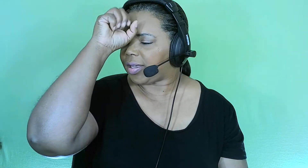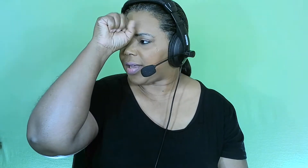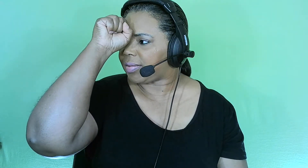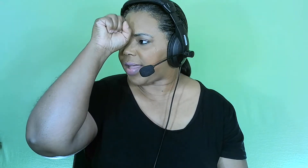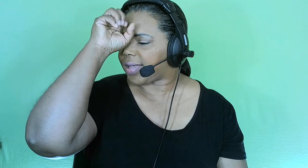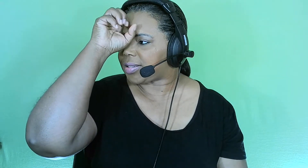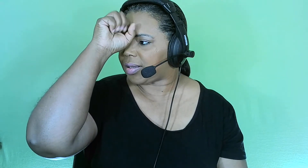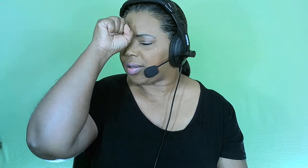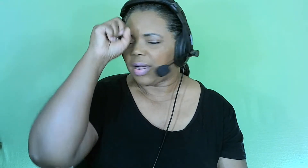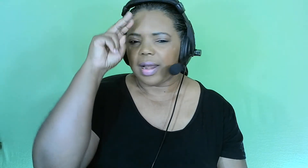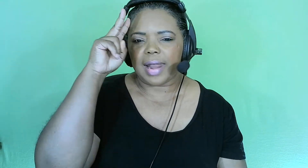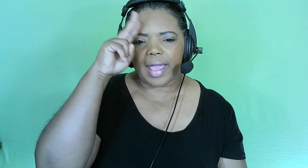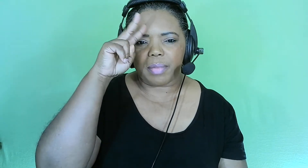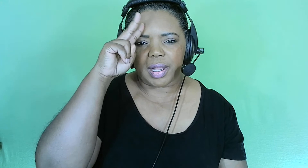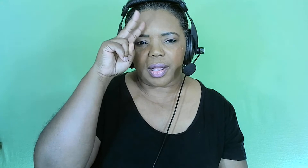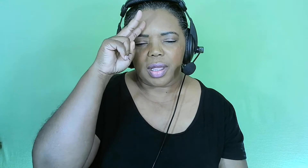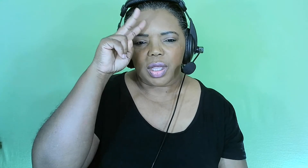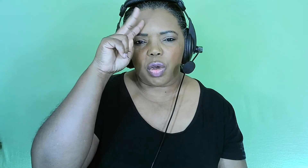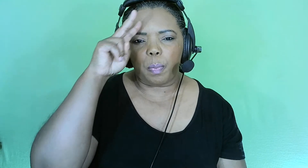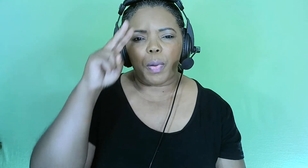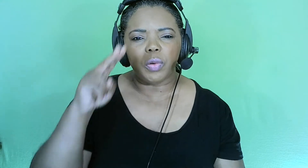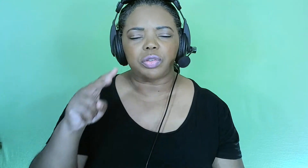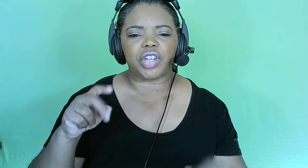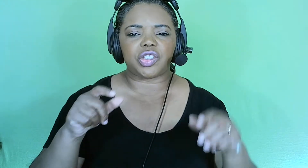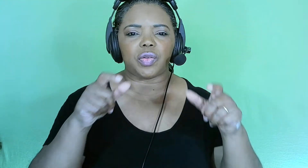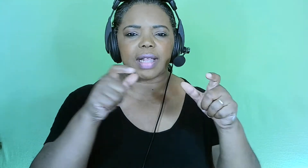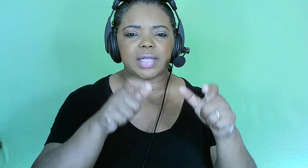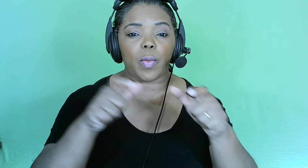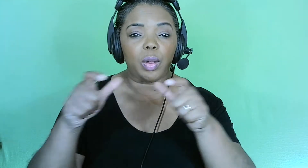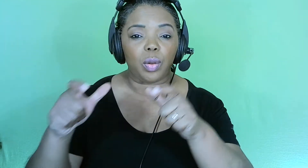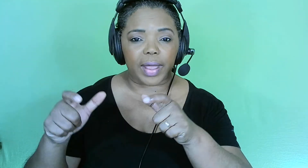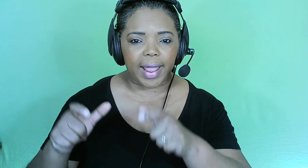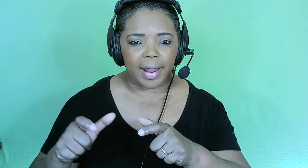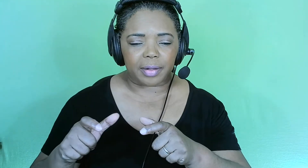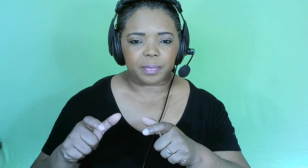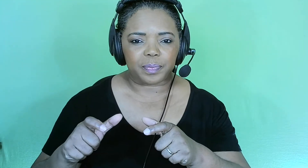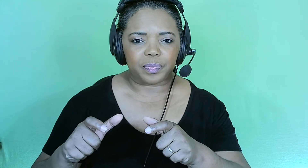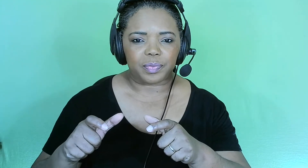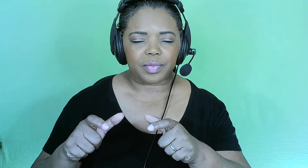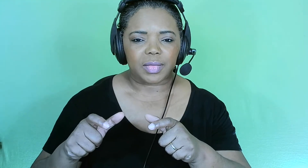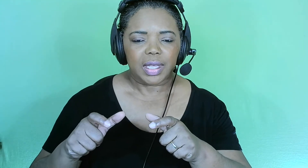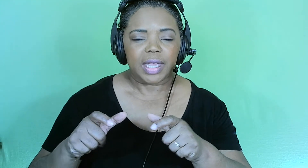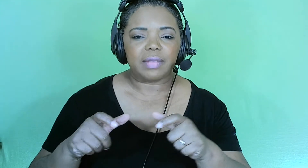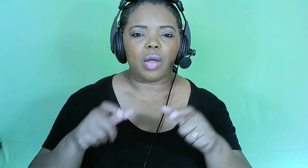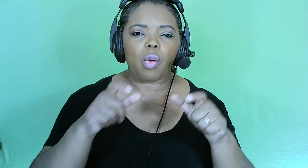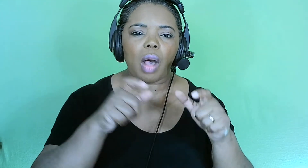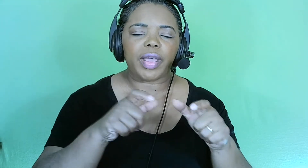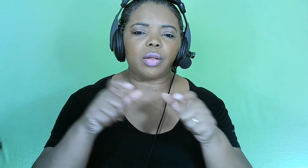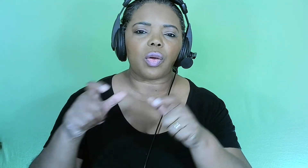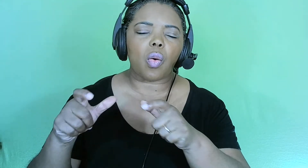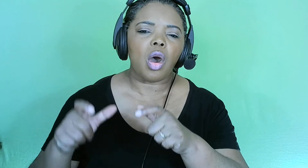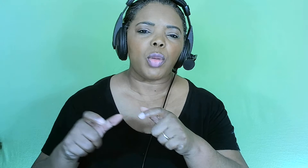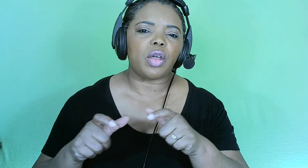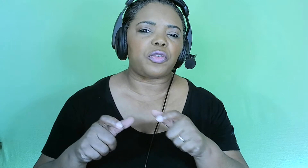na testa. Lembra que o ponto de articulação é o lugar? Então, como que eu